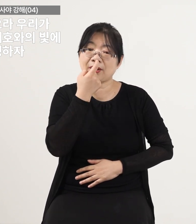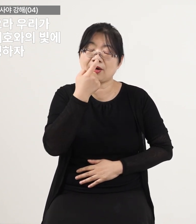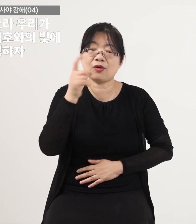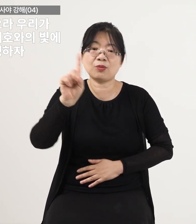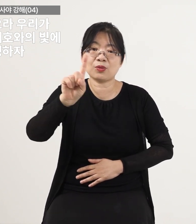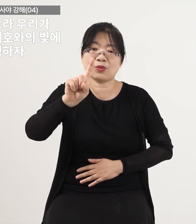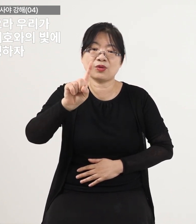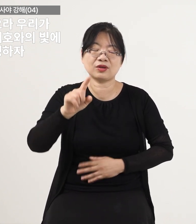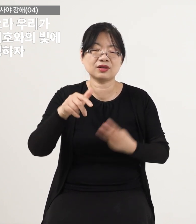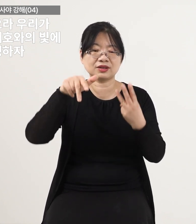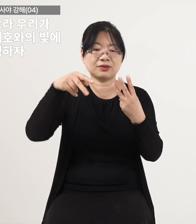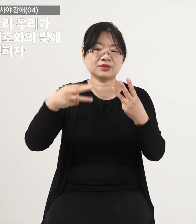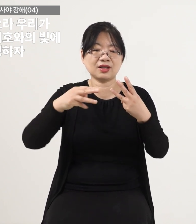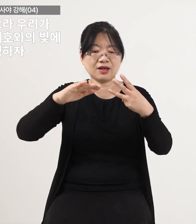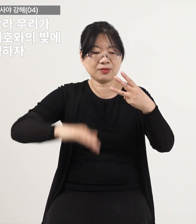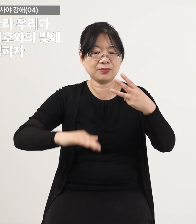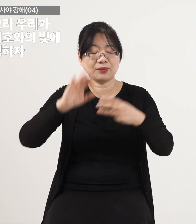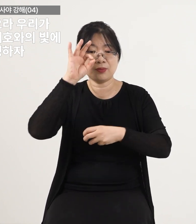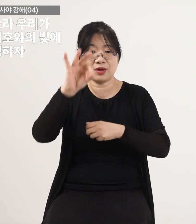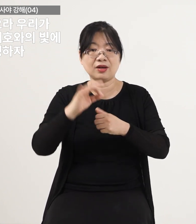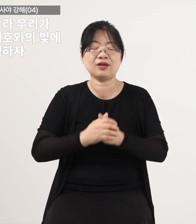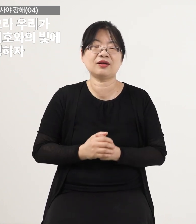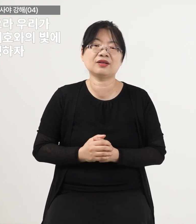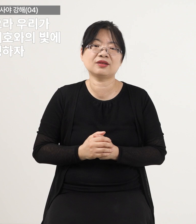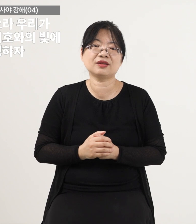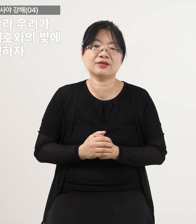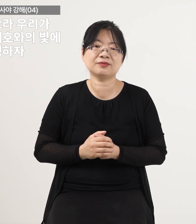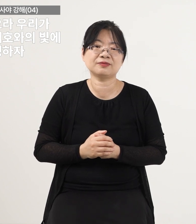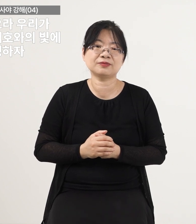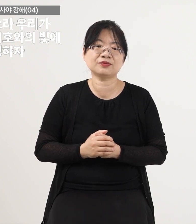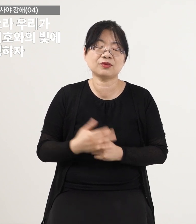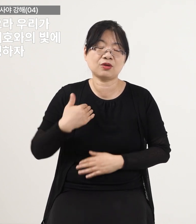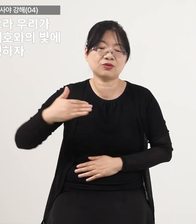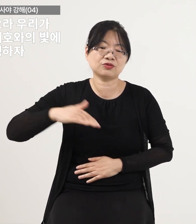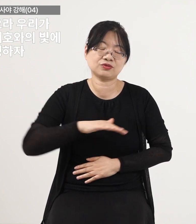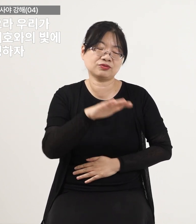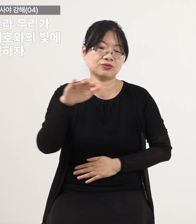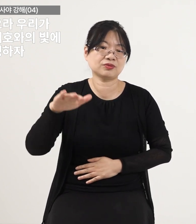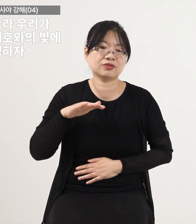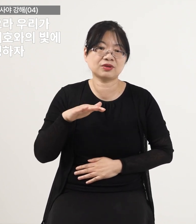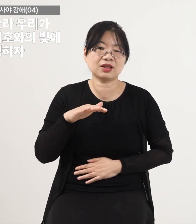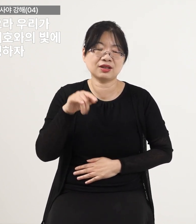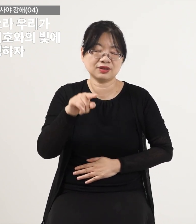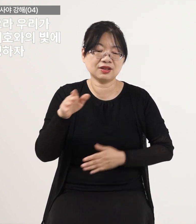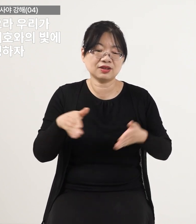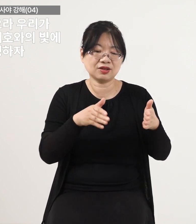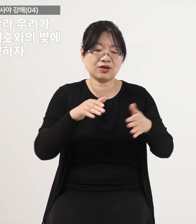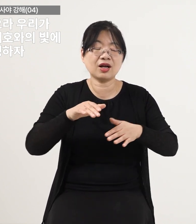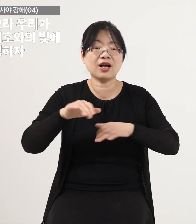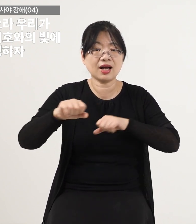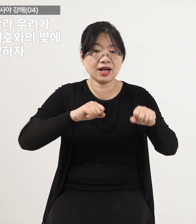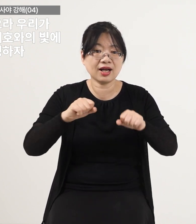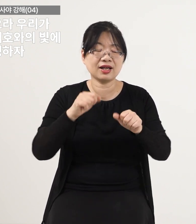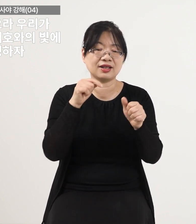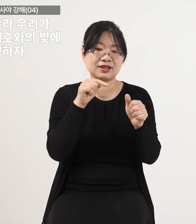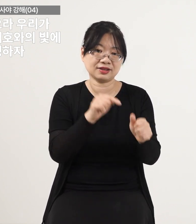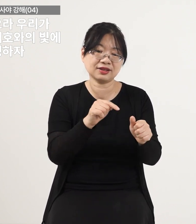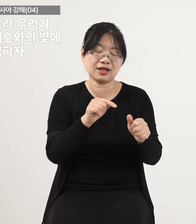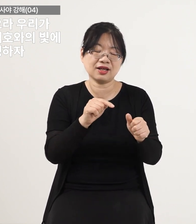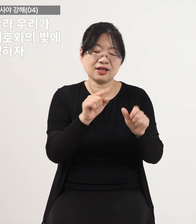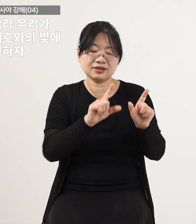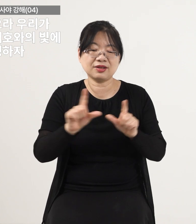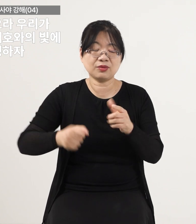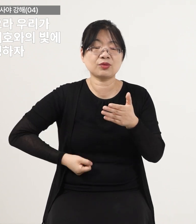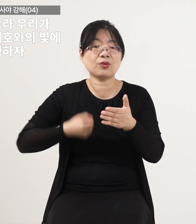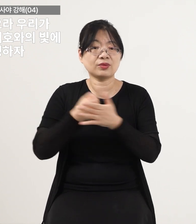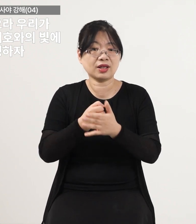배울까요? 3절 하반절을 보시면 이렇게 돼 있어요. 우리가 그 길로 행하리라. 삶의